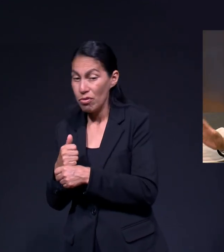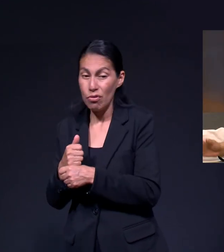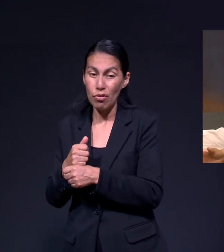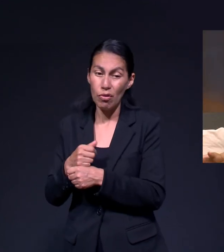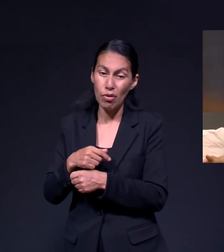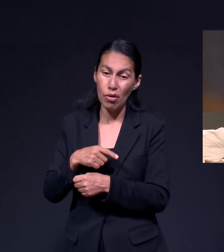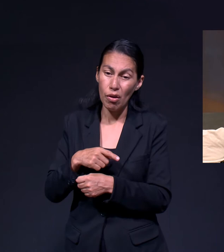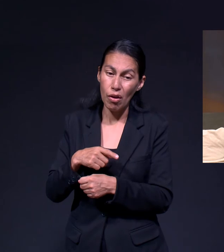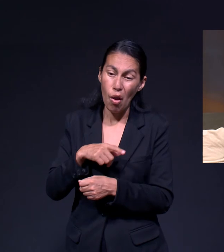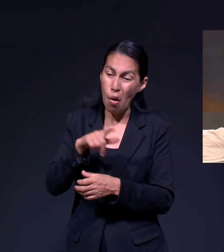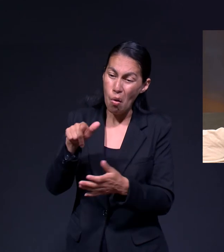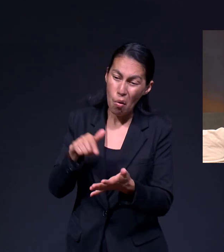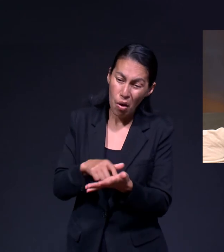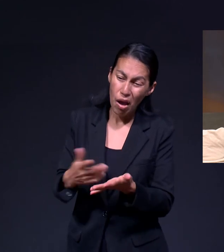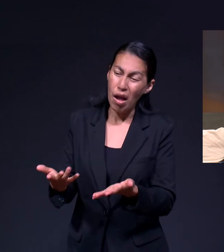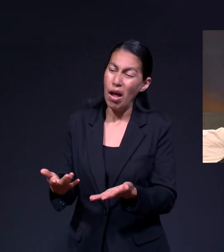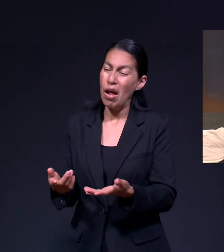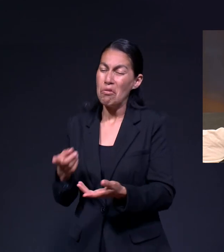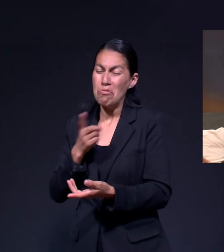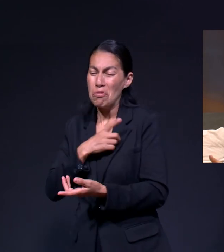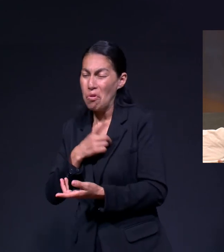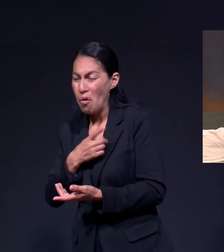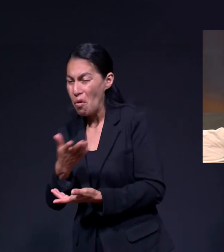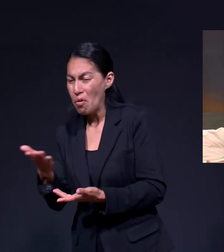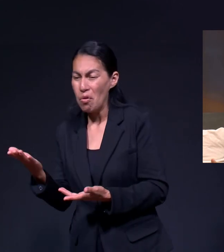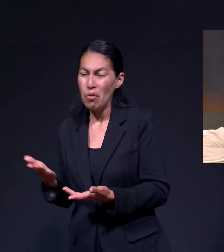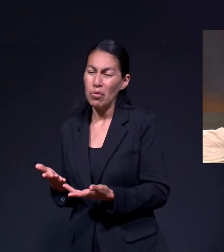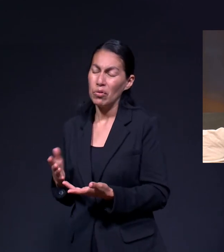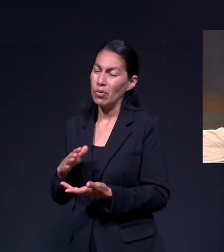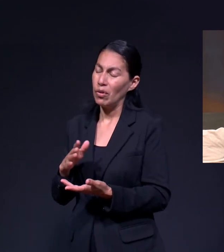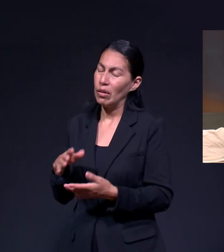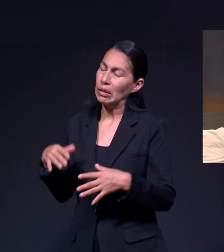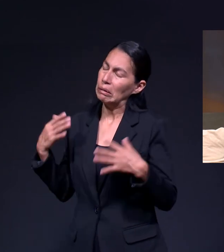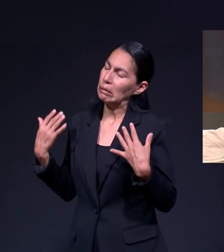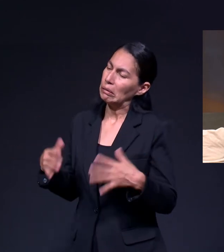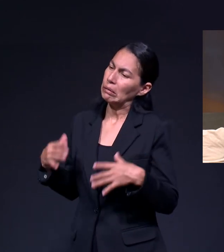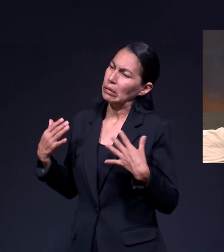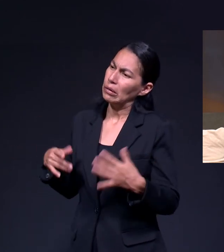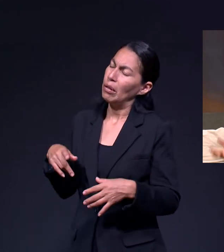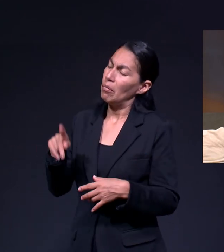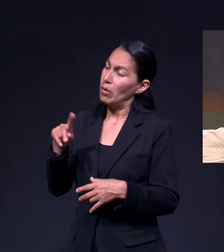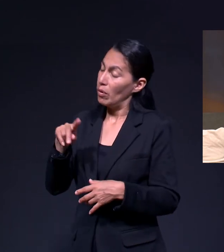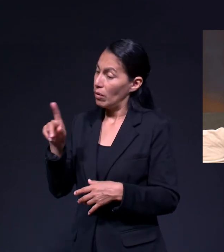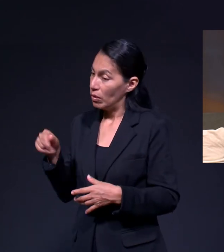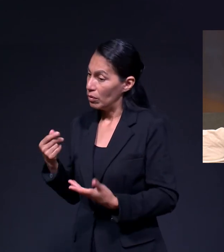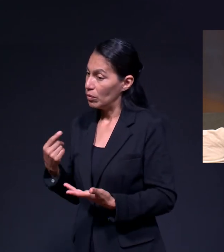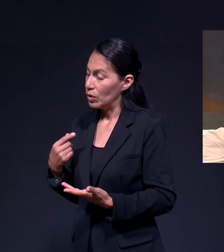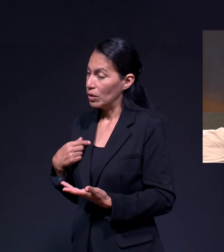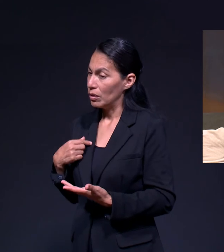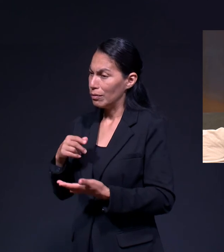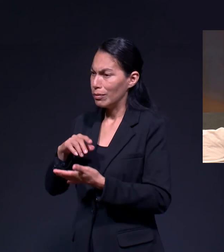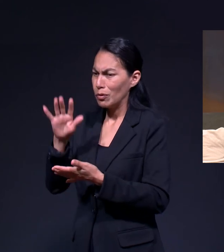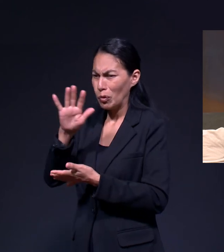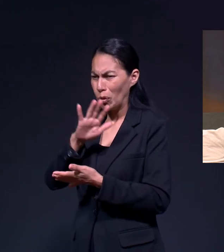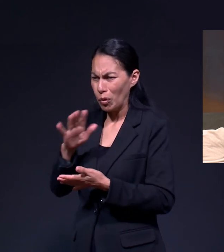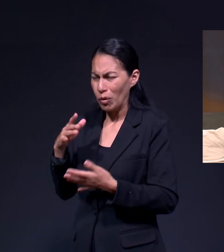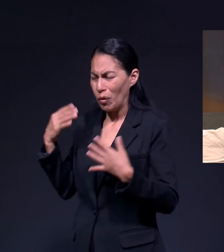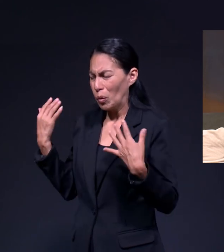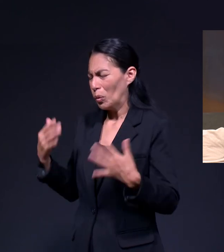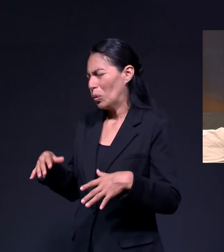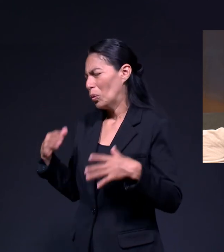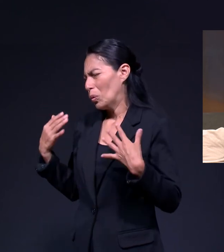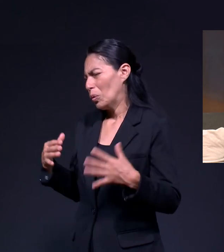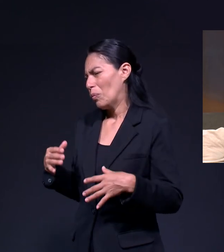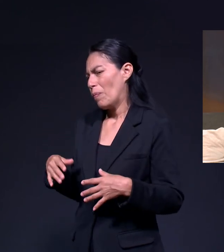la mejor bienvenida pero cuando se dejó el trabajo ahí este incluso los hermanos legos dieron de verdad su testimonio y me